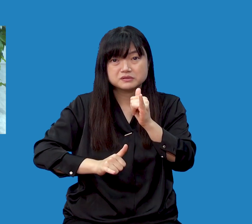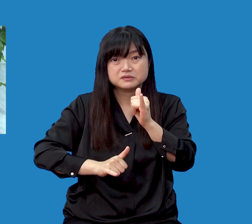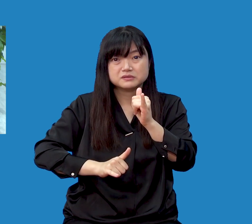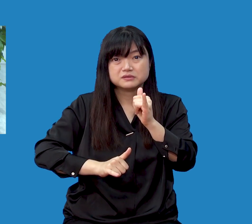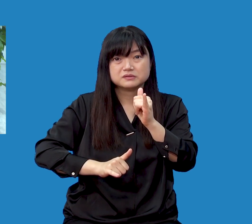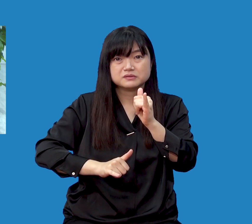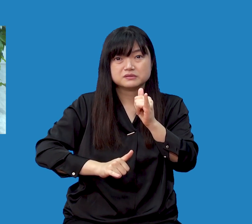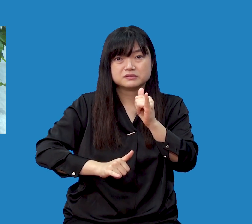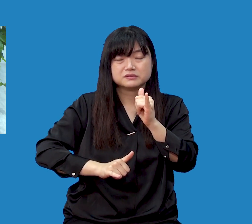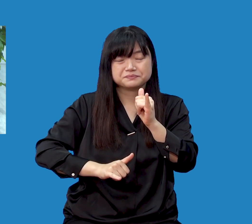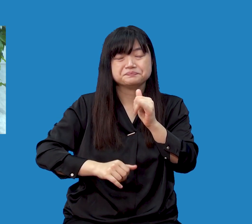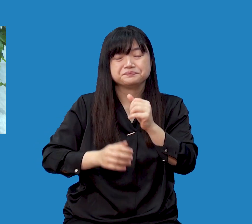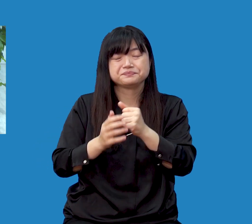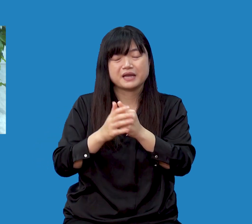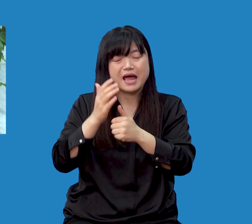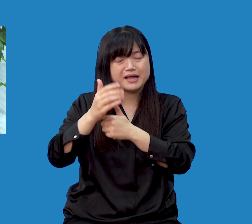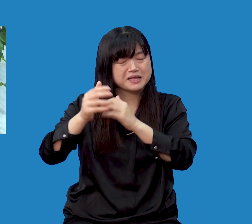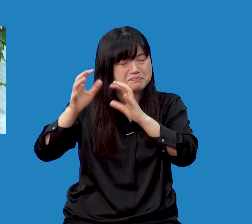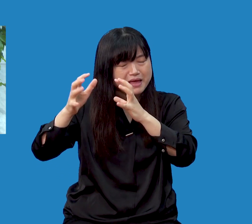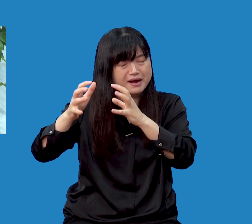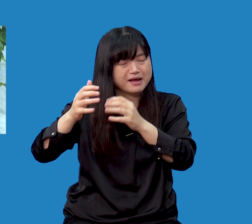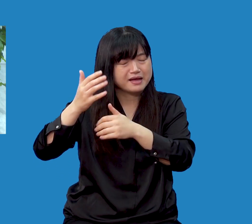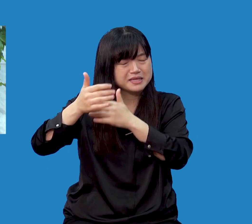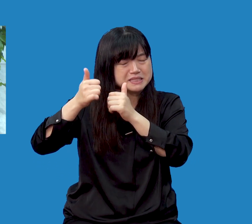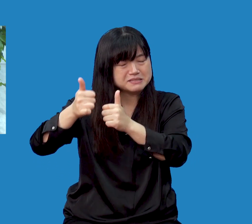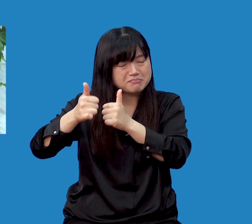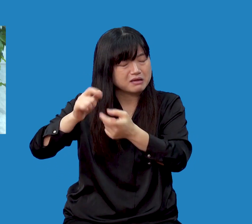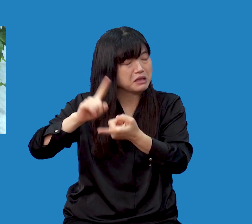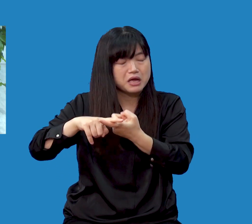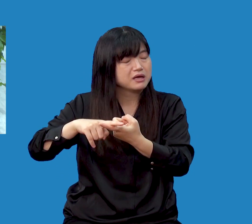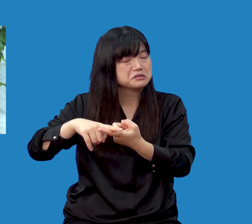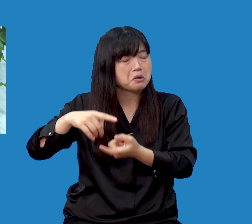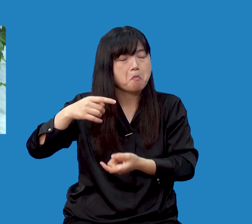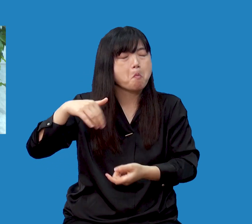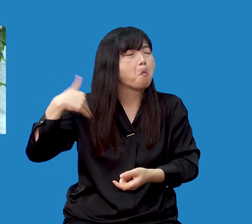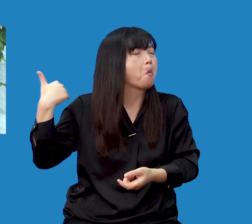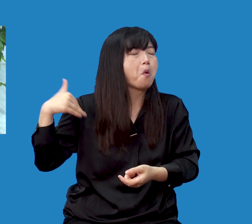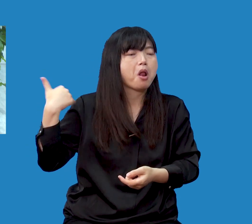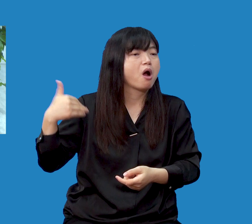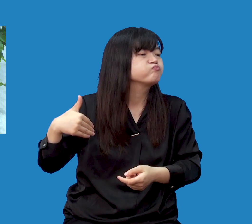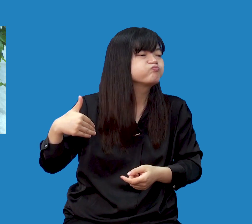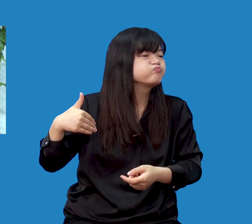있는 종말적인 하나님 나라 심판을 보지 못합니다.